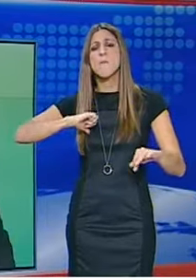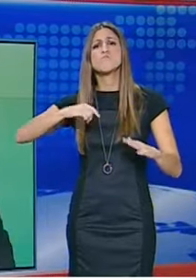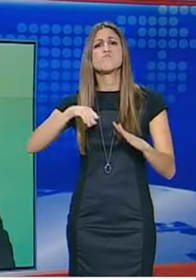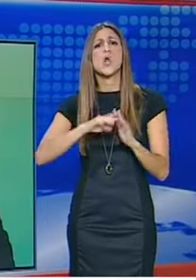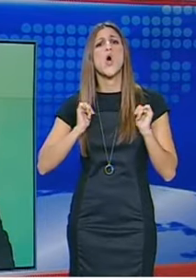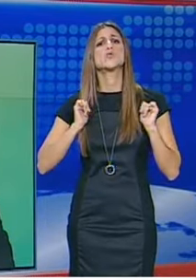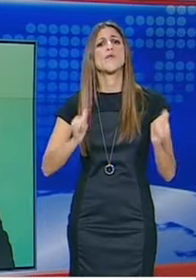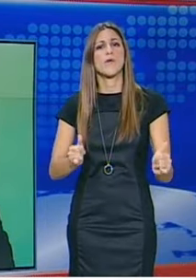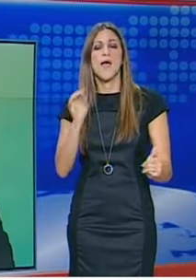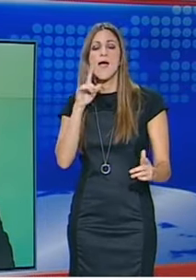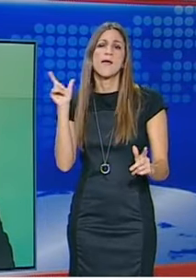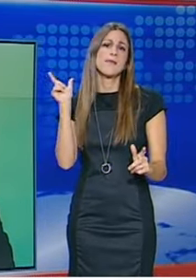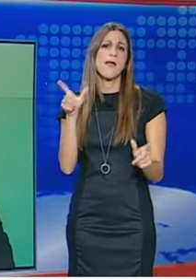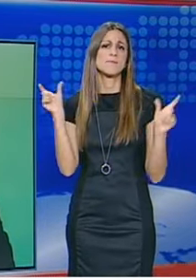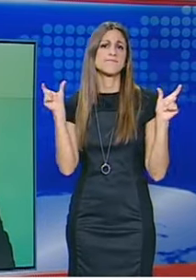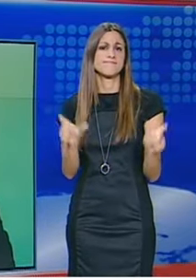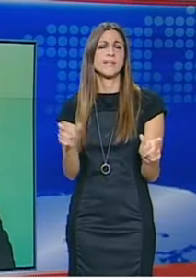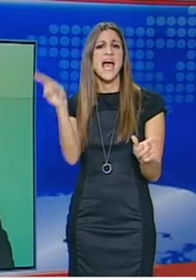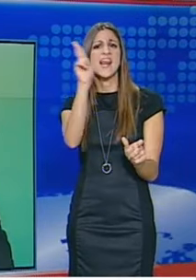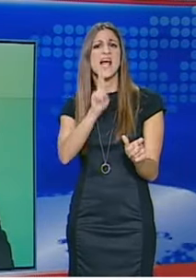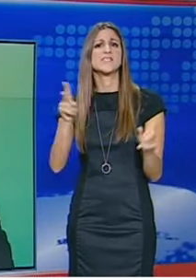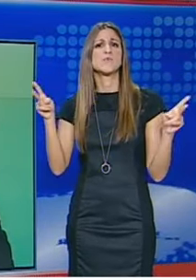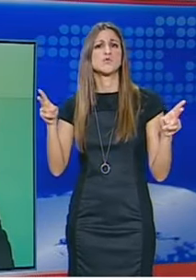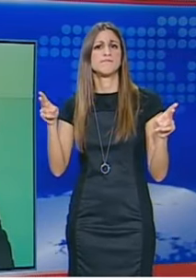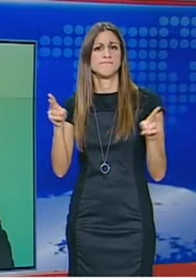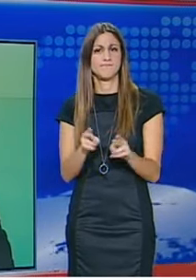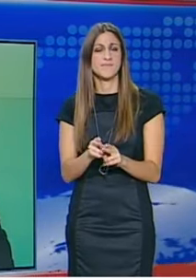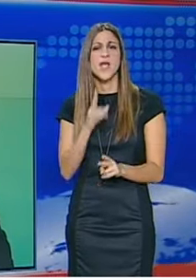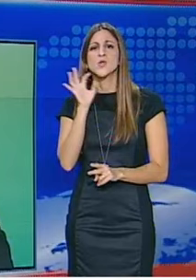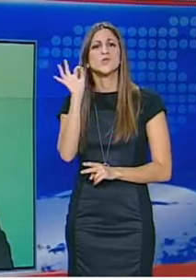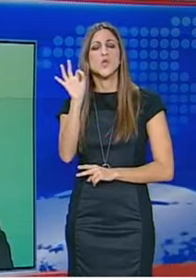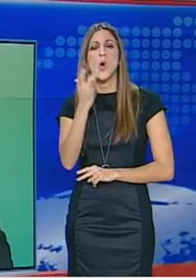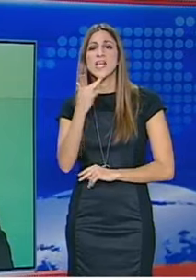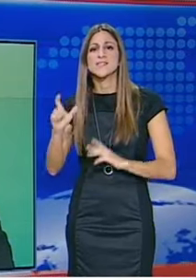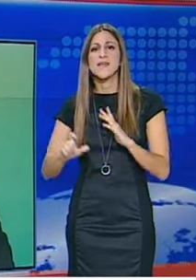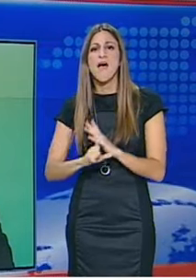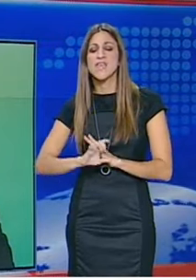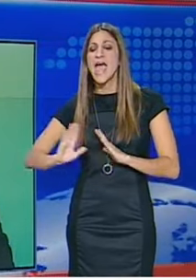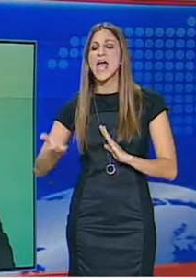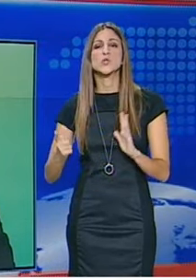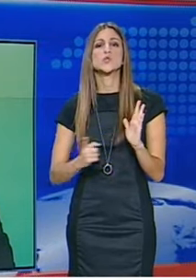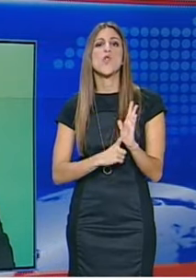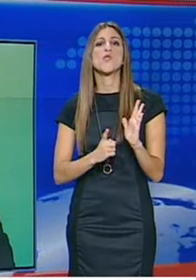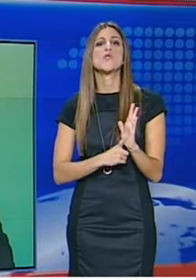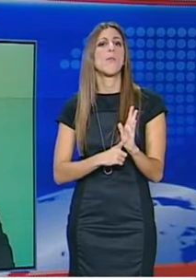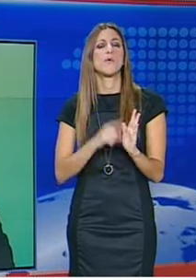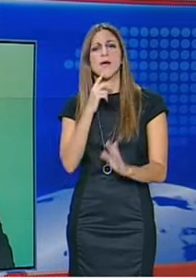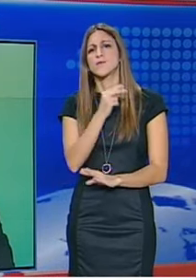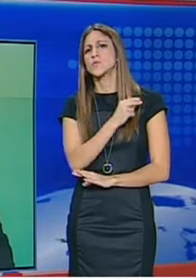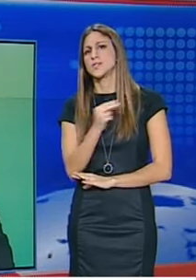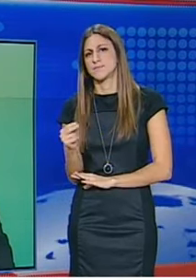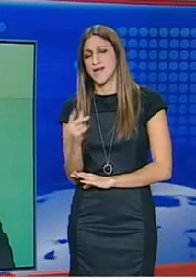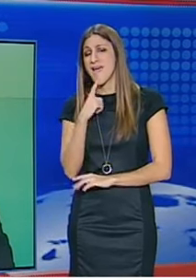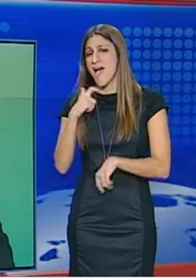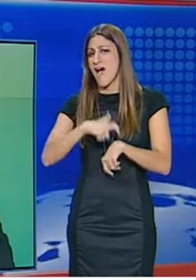πρωτοβουλία για την αντιμετώπιση της ρατσιστικής βίας στόχος να τεθεί η χρυσή αυγή εκτός νόμου ο ευάγγελος βενιζέλος ανέφερε ότι η